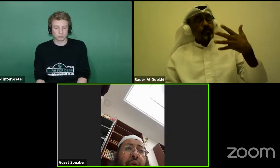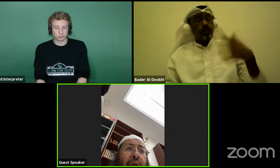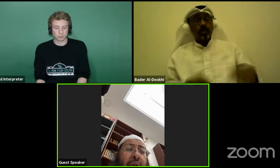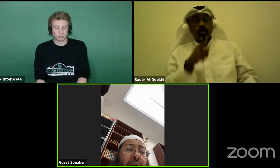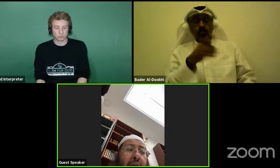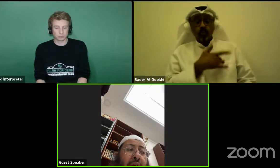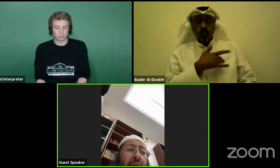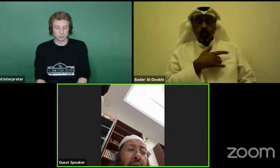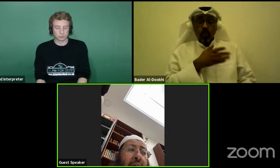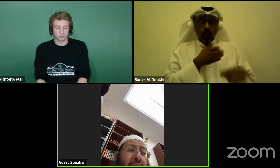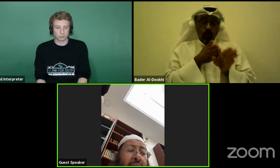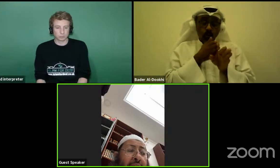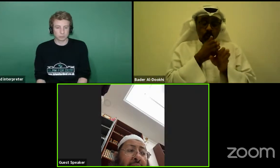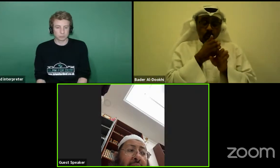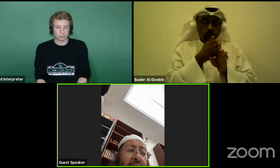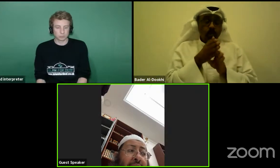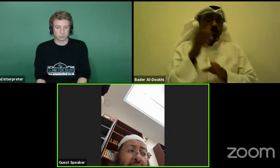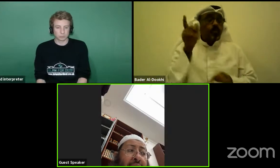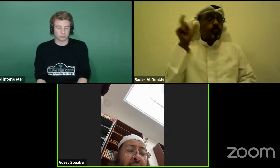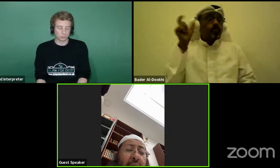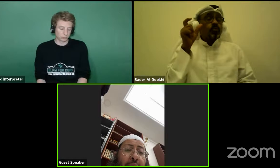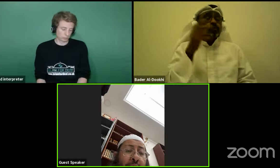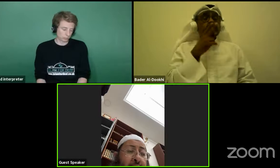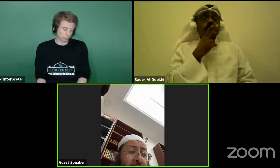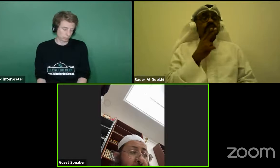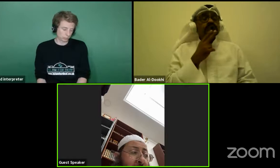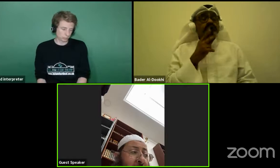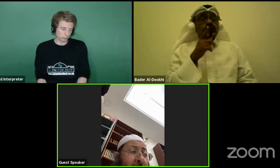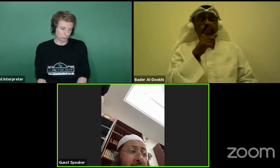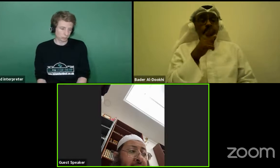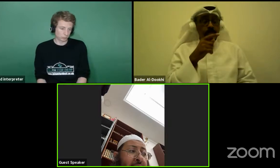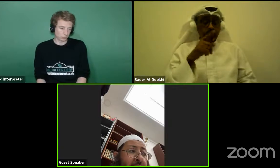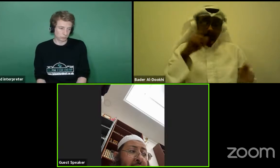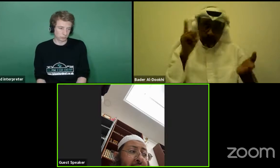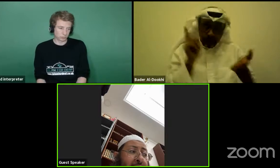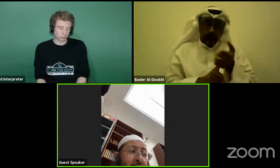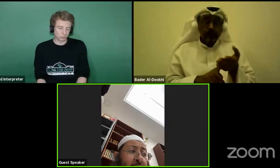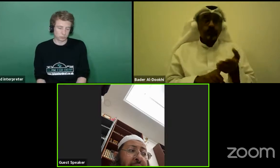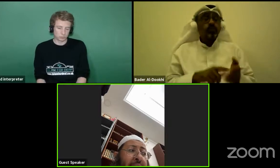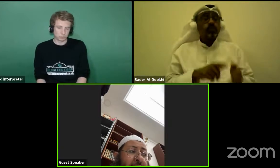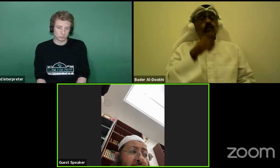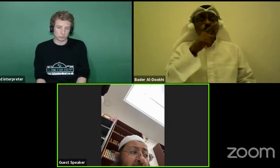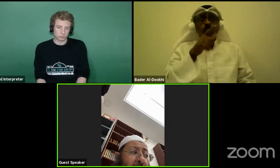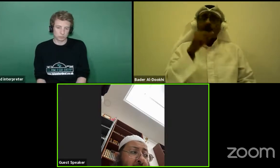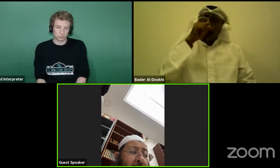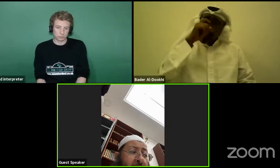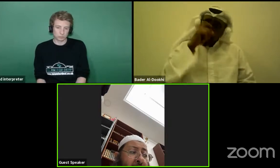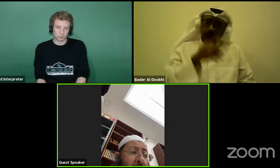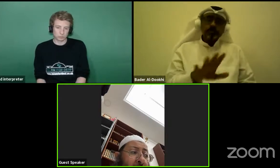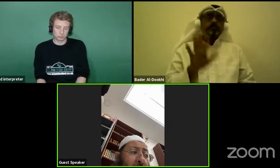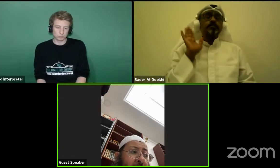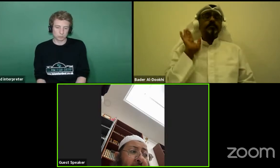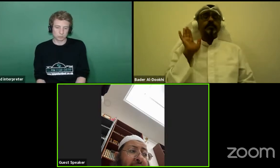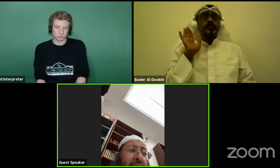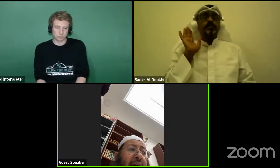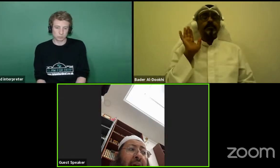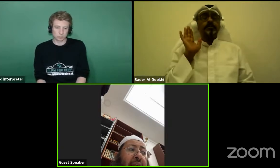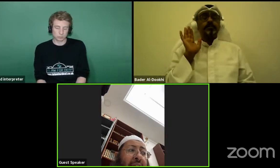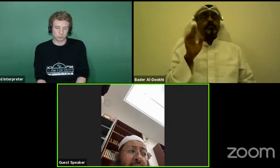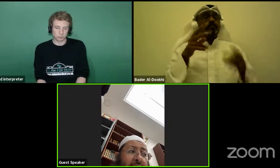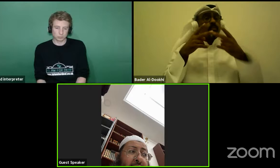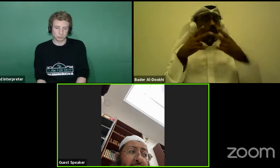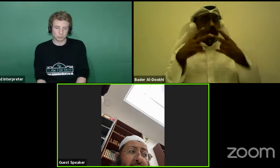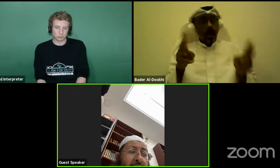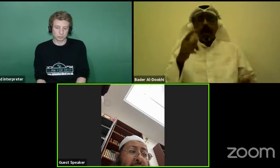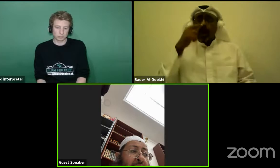آمنوا، أي صدقوا بما يجب التصديق به مع القبول